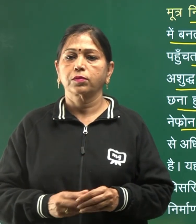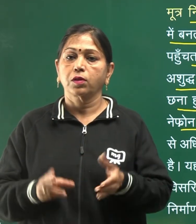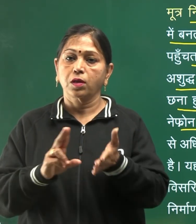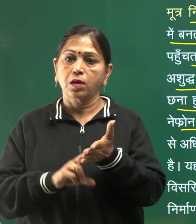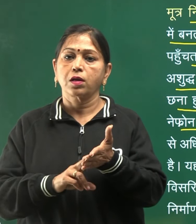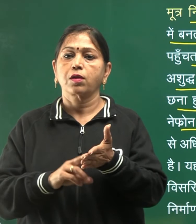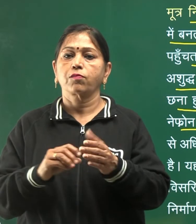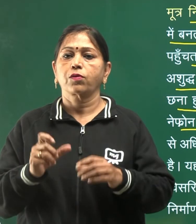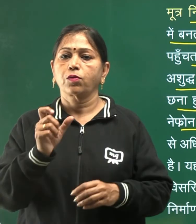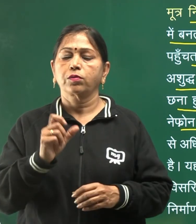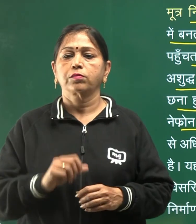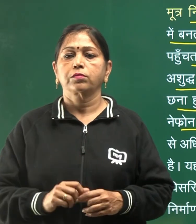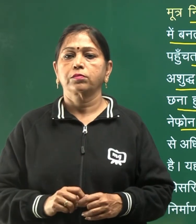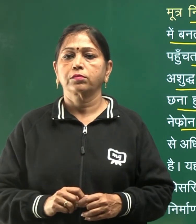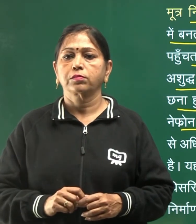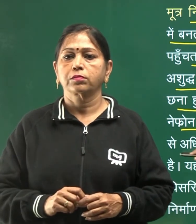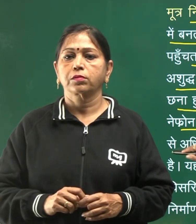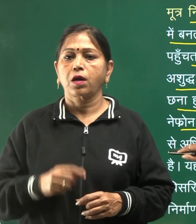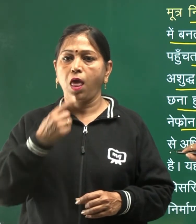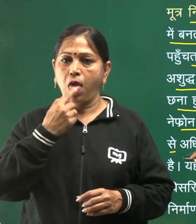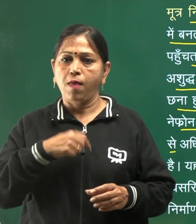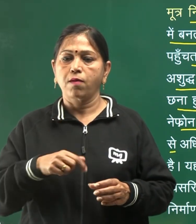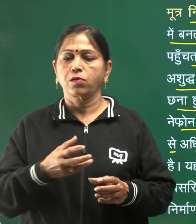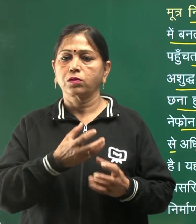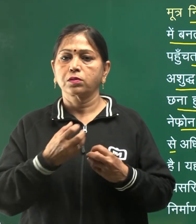नेफ्रॉन रुधिर से